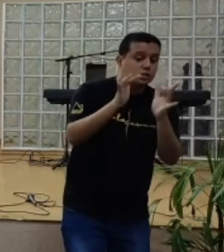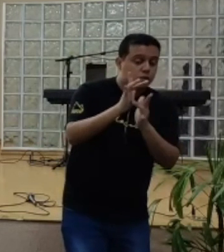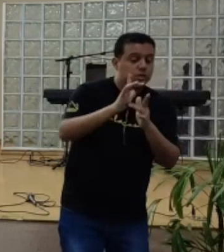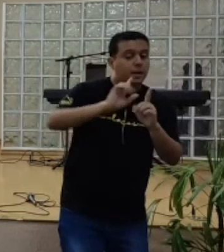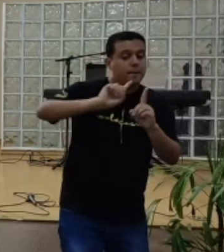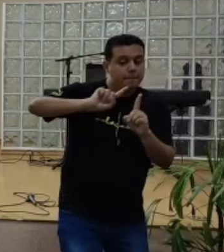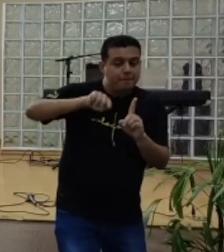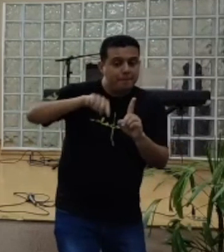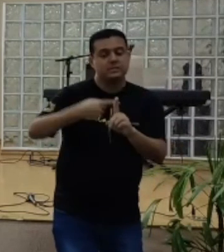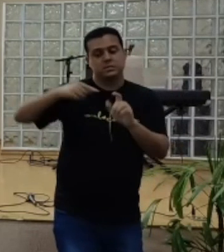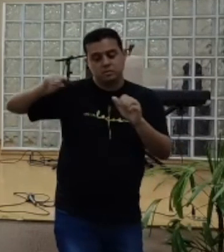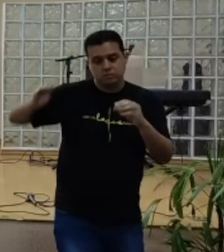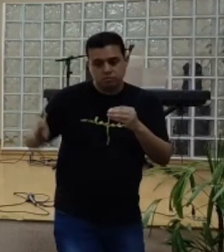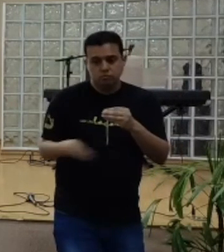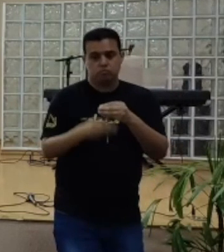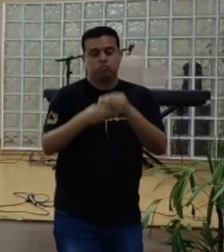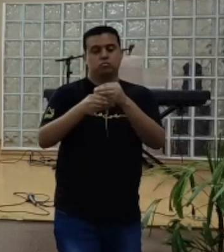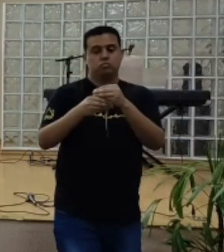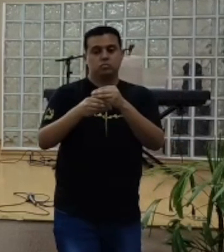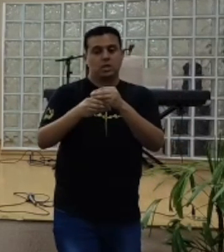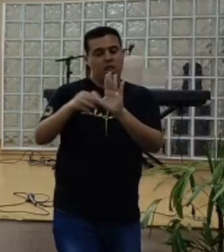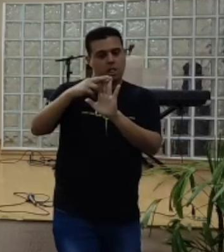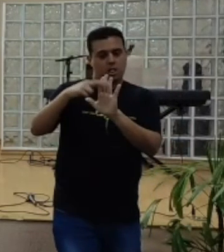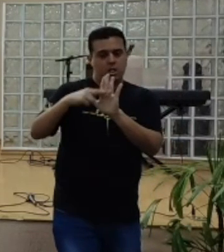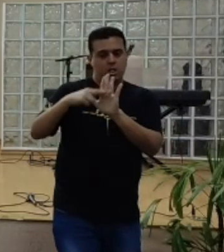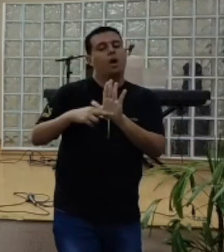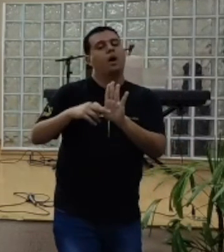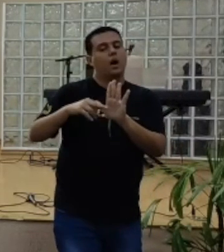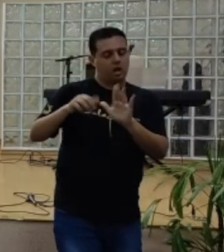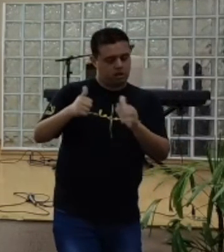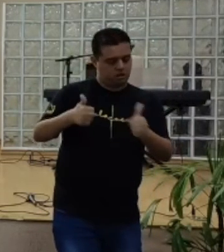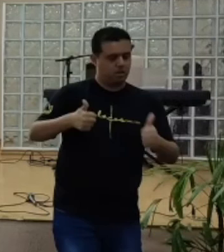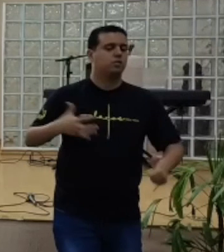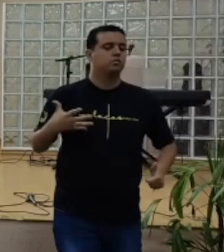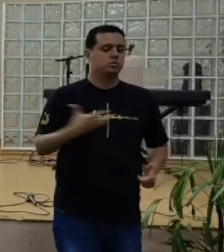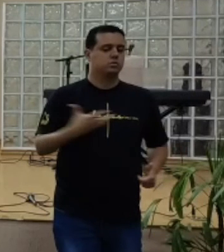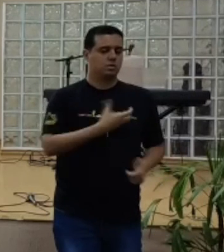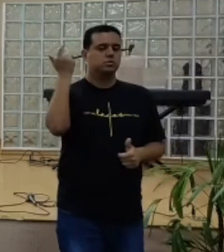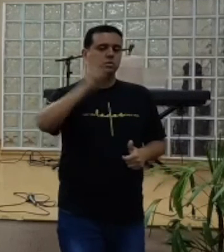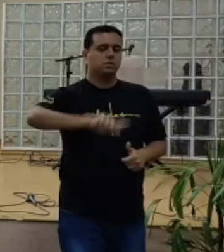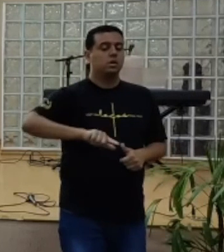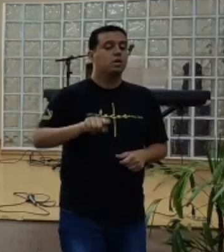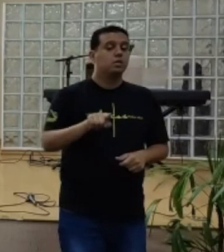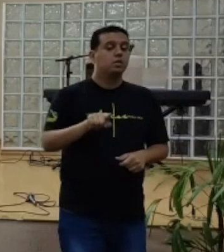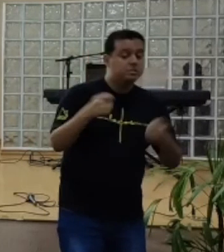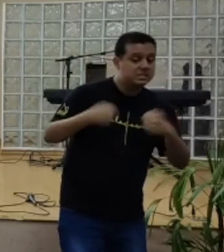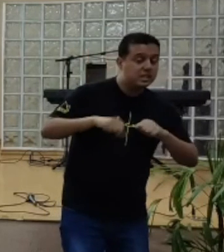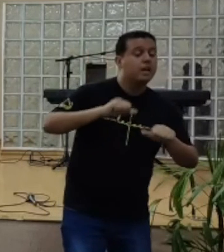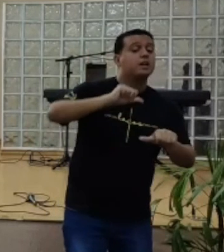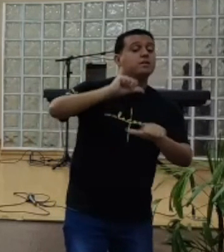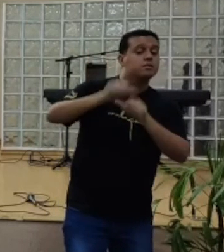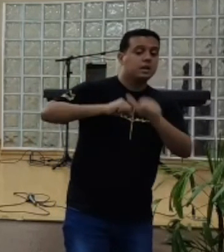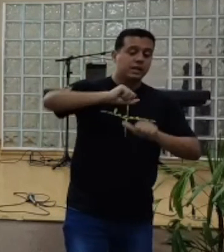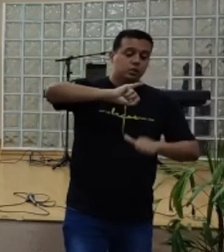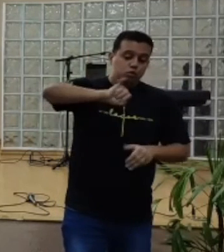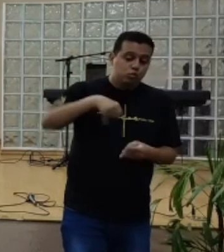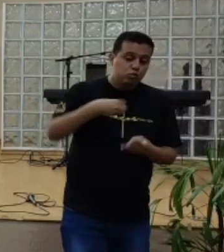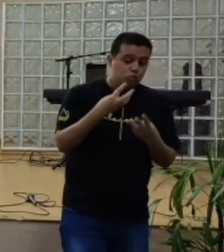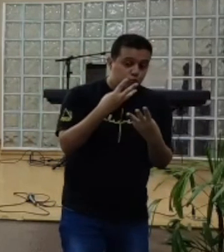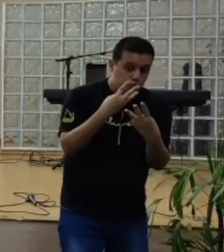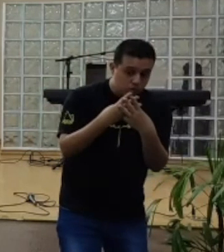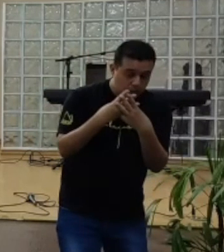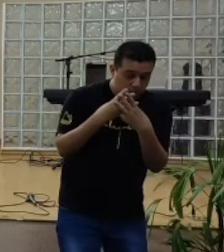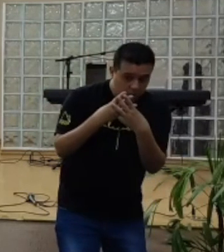que você precisa de Cristo, e no caso deles, e da circuncisão, você precisa se tornar um judeu antes de receber a